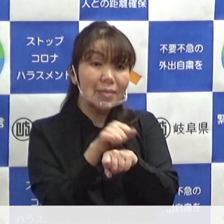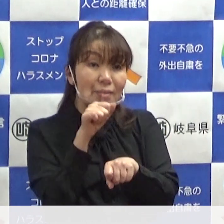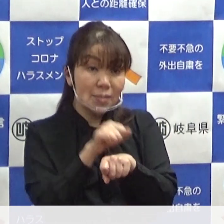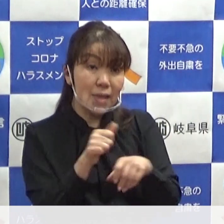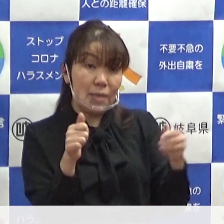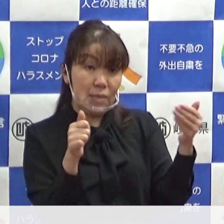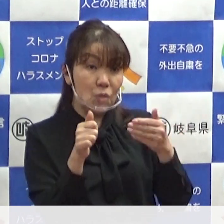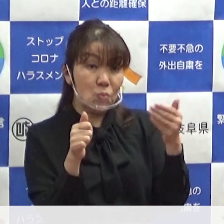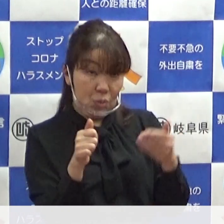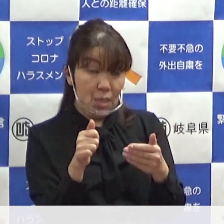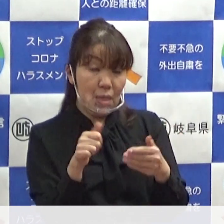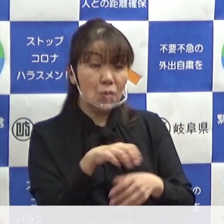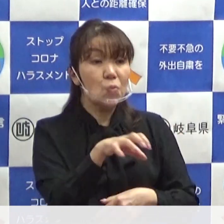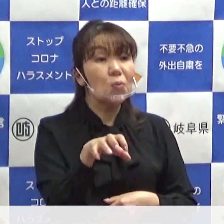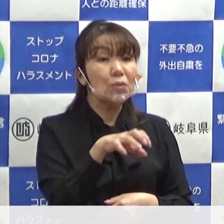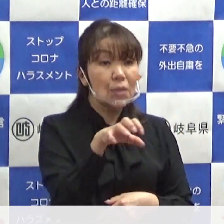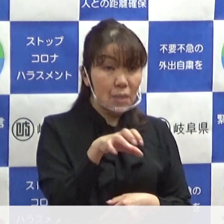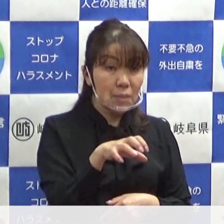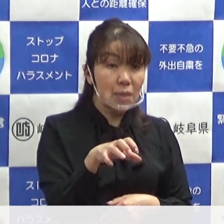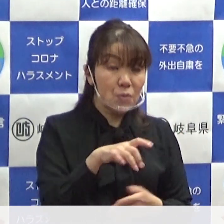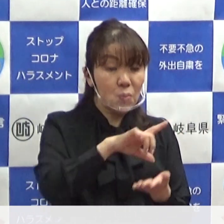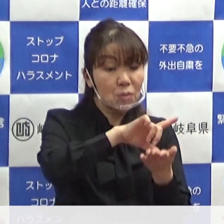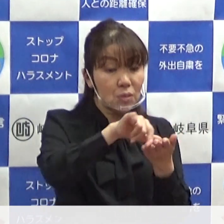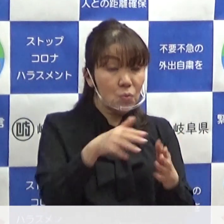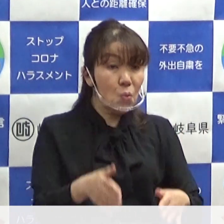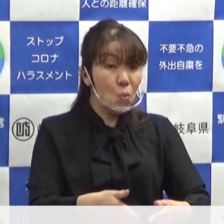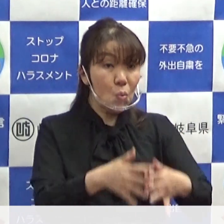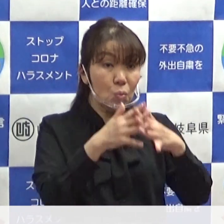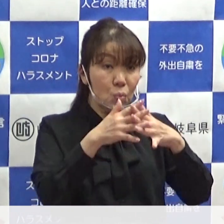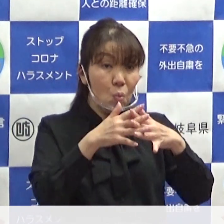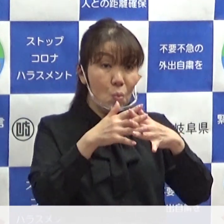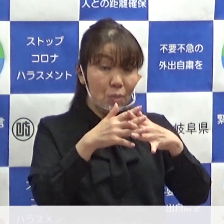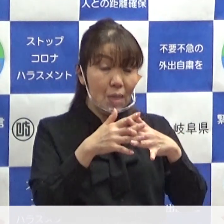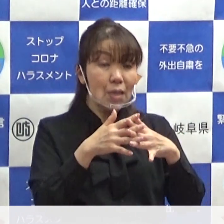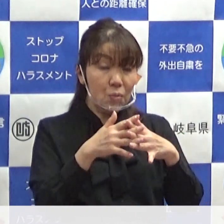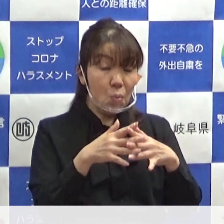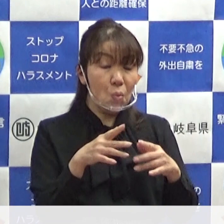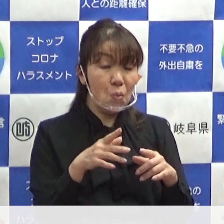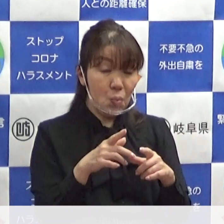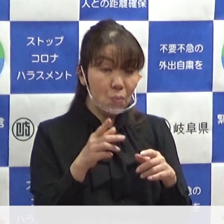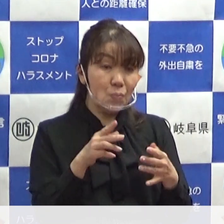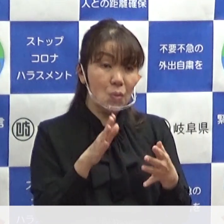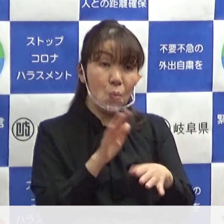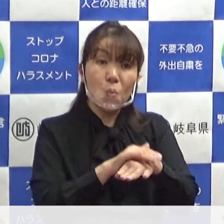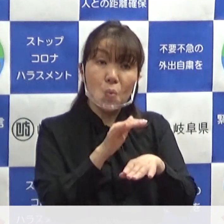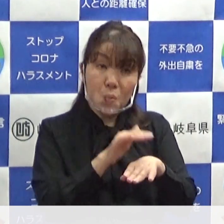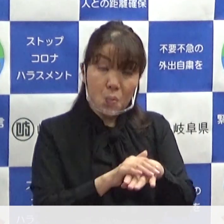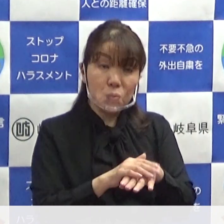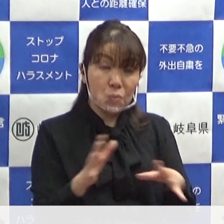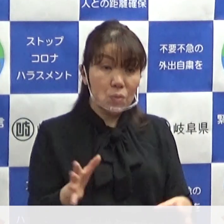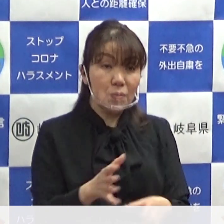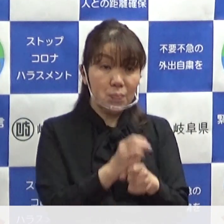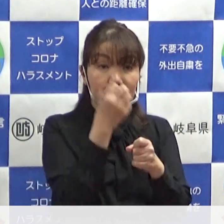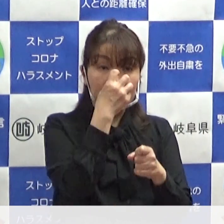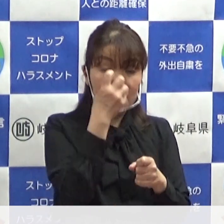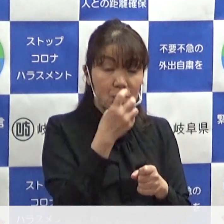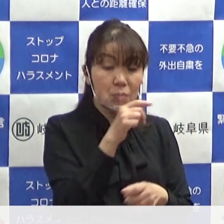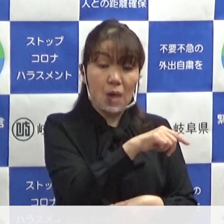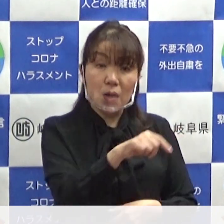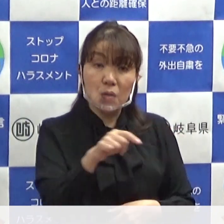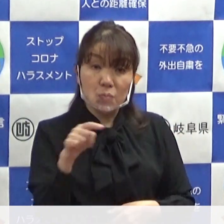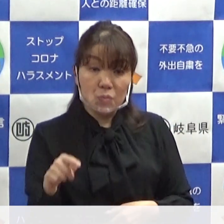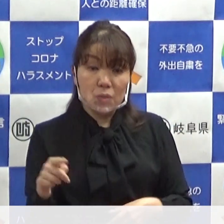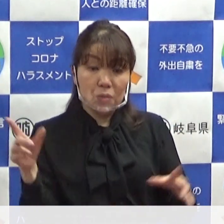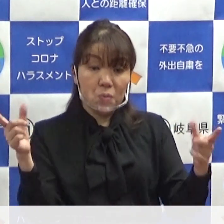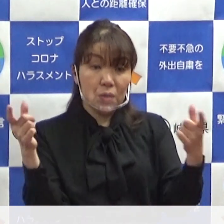題、まあ、そういうところを、まあ、地方創生の大きな切り口として総点検をして、あらゆる分野で人がい